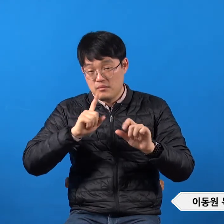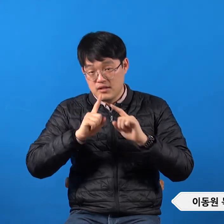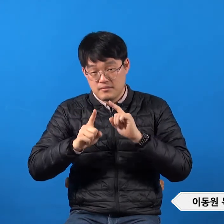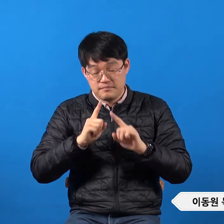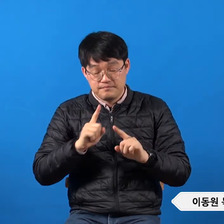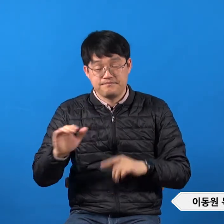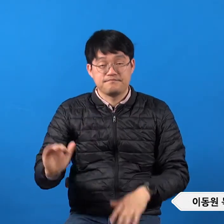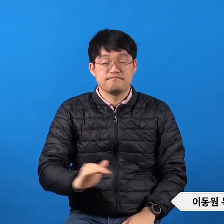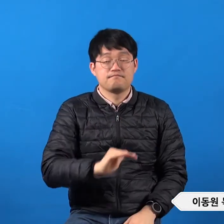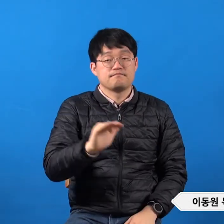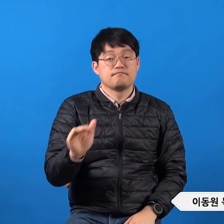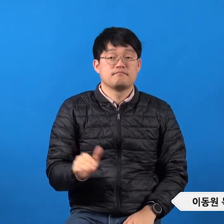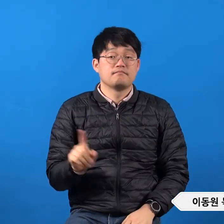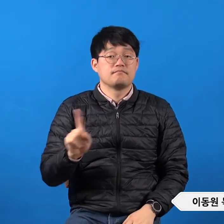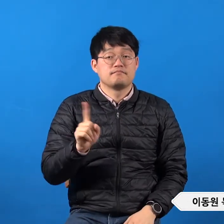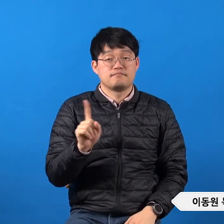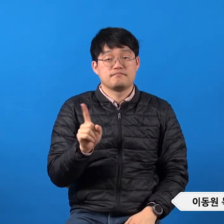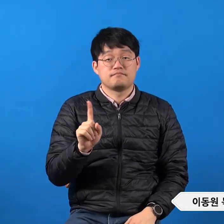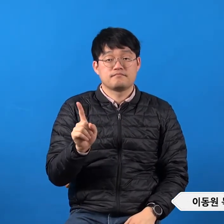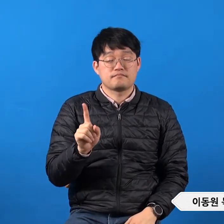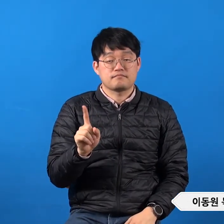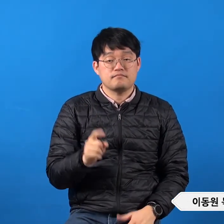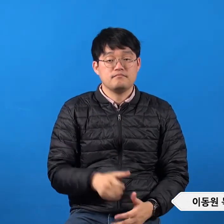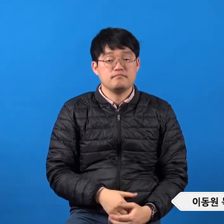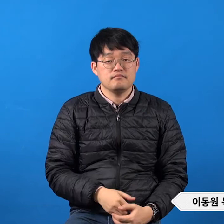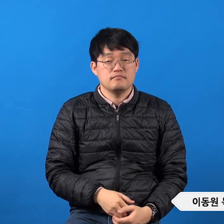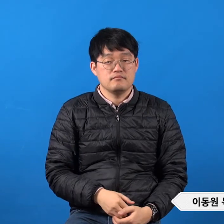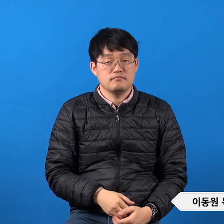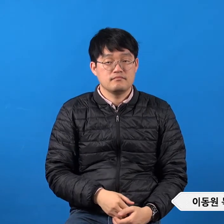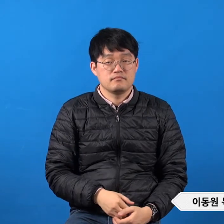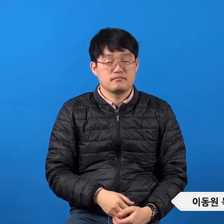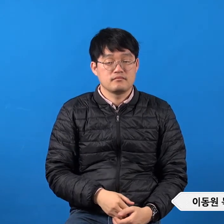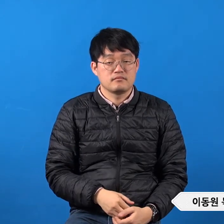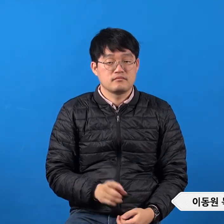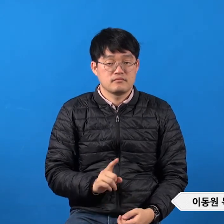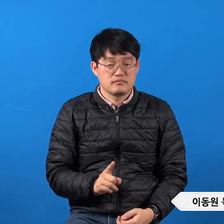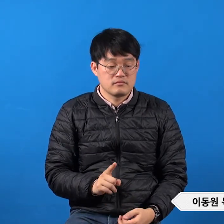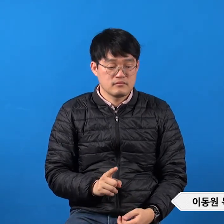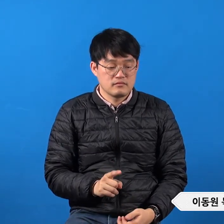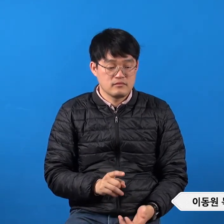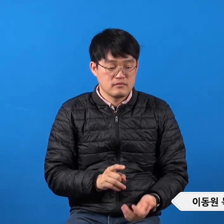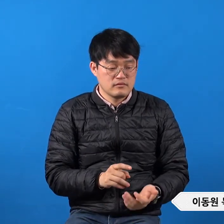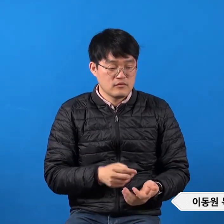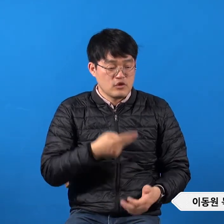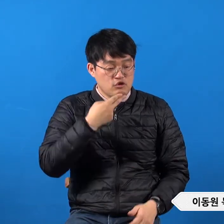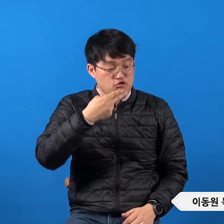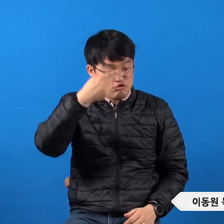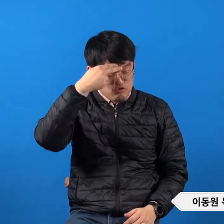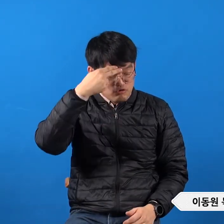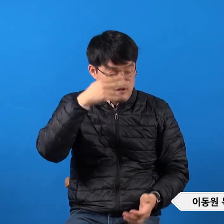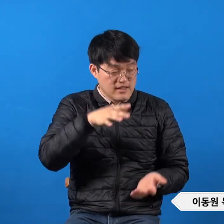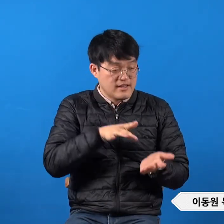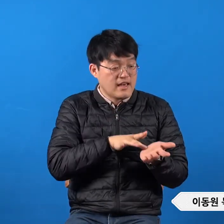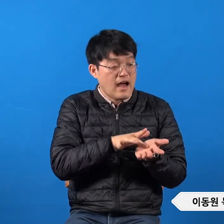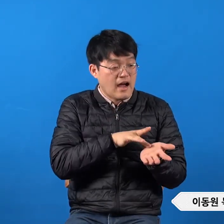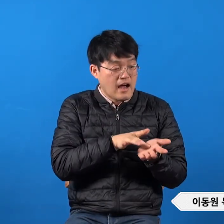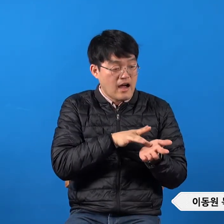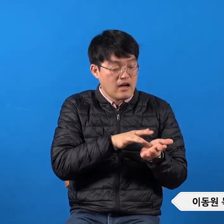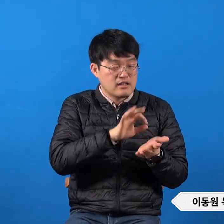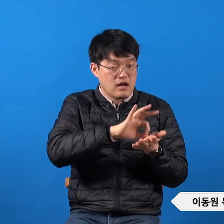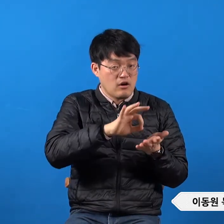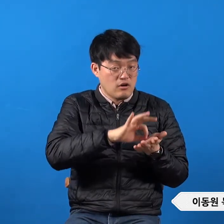보시면 우리가 어떤 병에 들었을 때 알코올을 약용으로 쓸 수가 있다. 이렇게 기록한